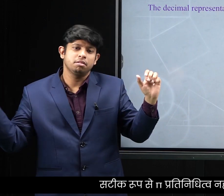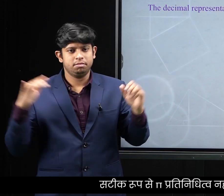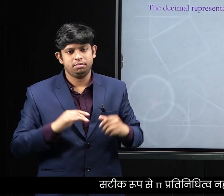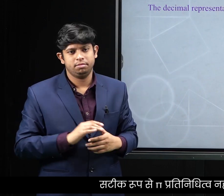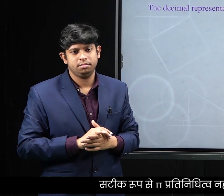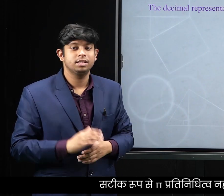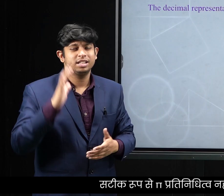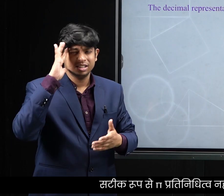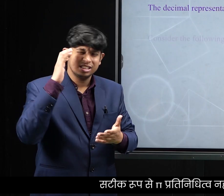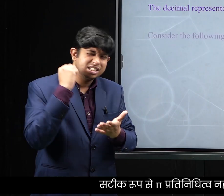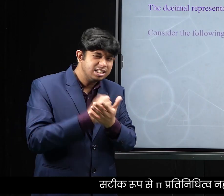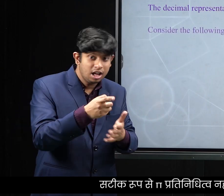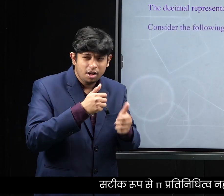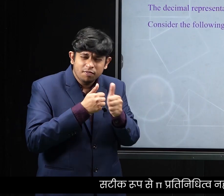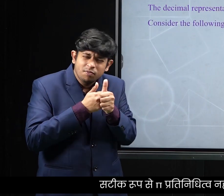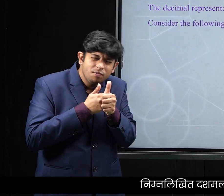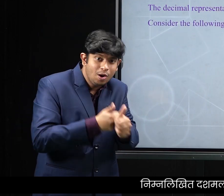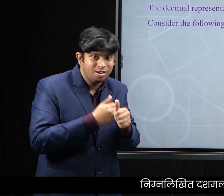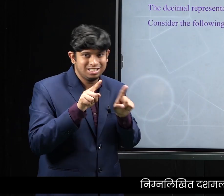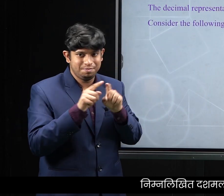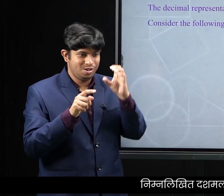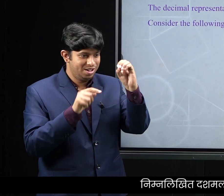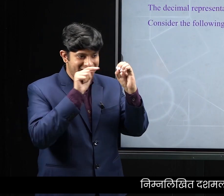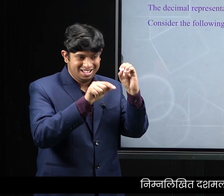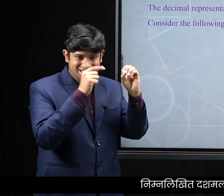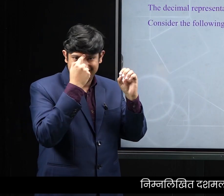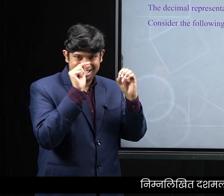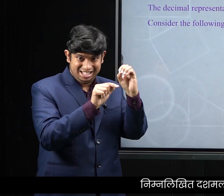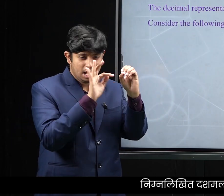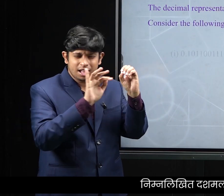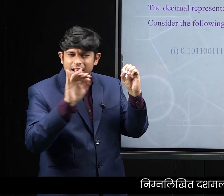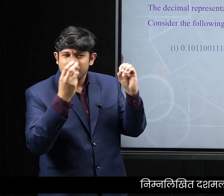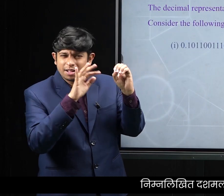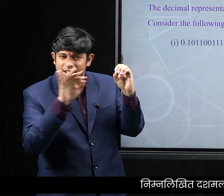सकती है, ना ही यह दोहराती है। निम्नलिखित दशमलव विस्तारों पर विचार करें।